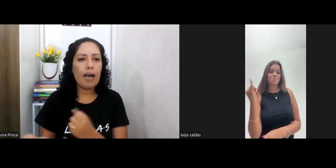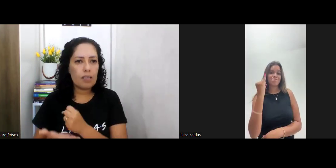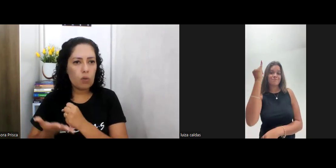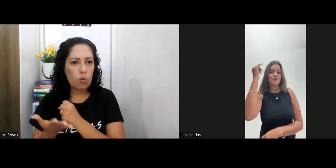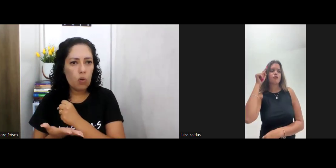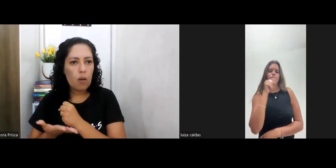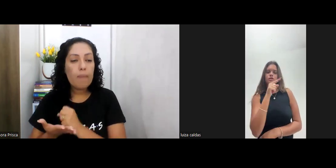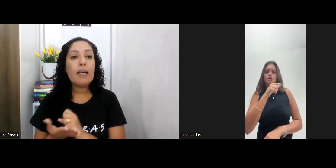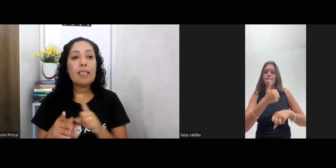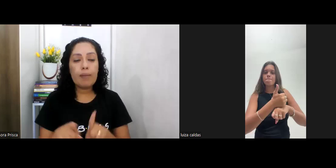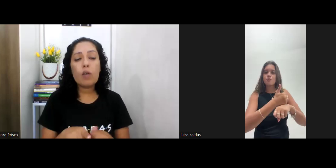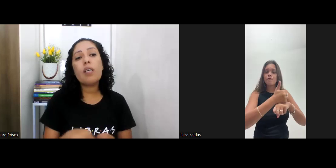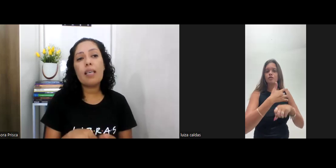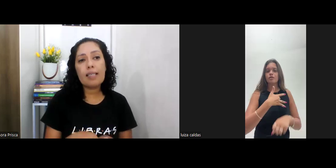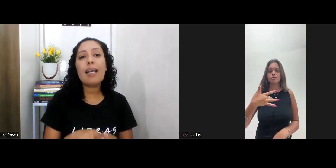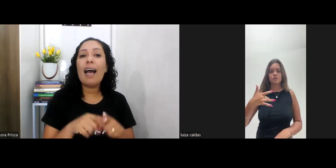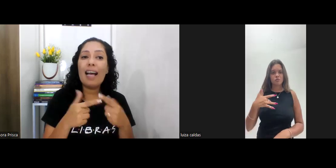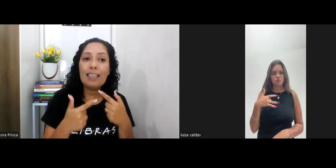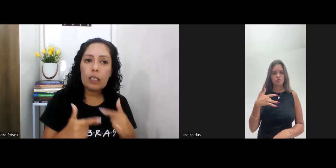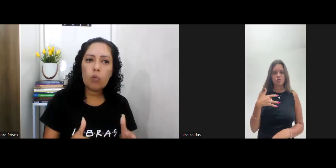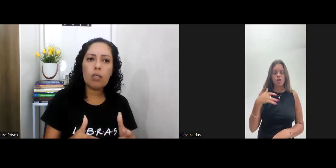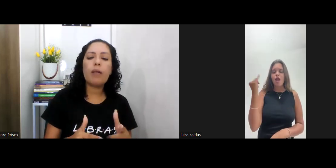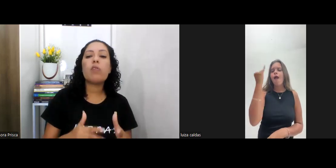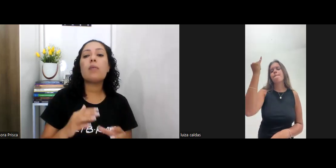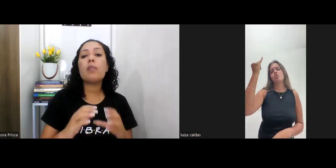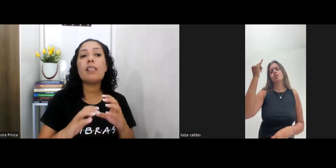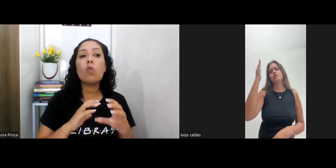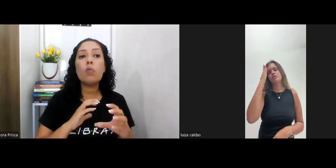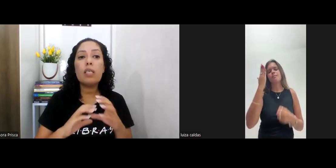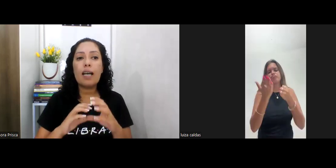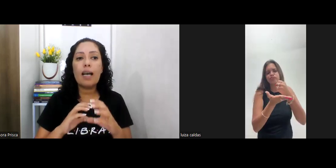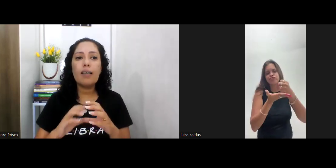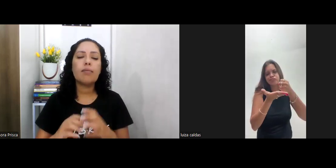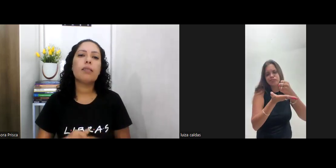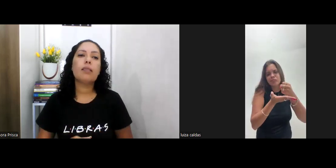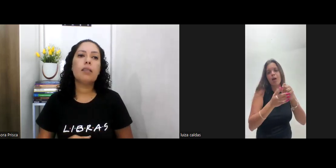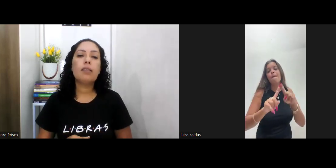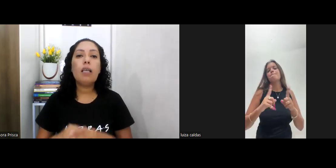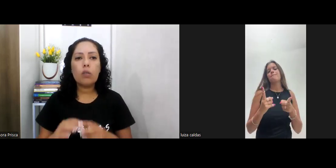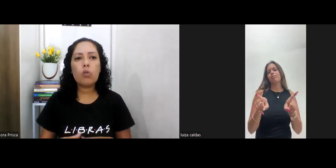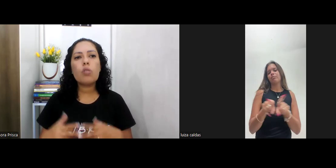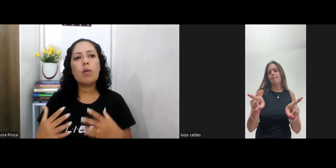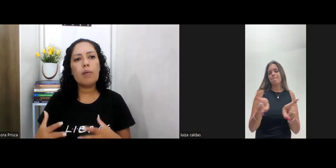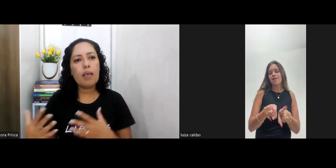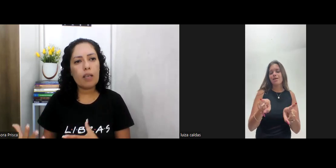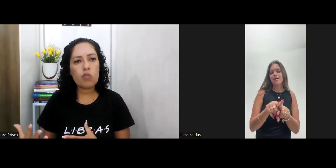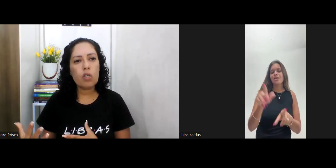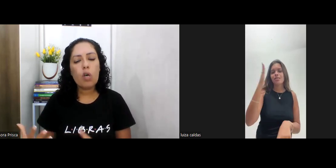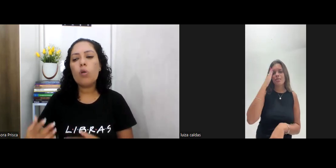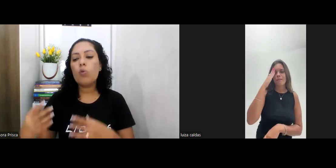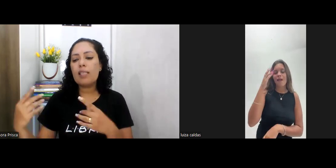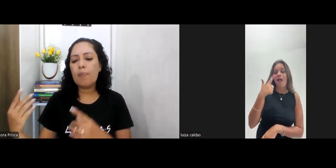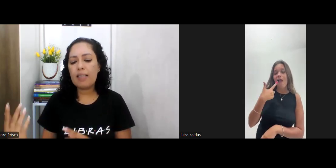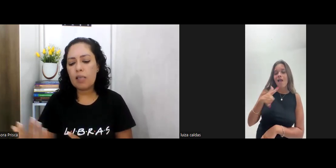o básico, mas também conheça a língua, para você poder se comunicar dentro do seu